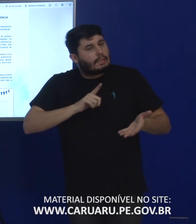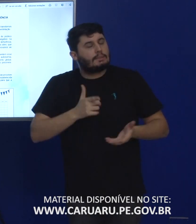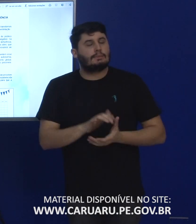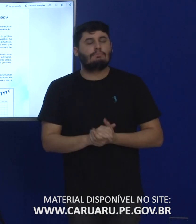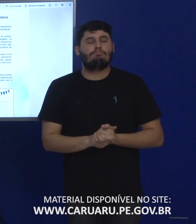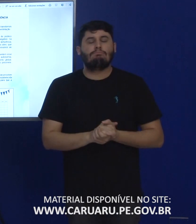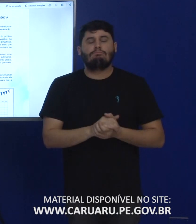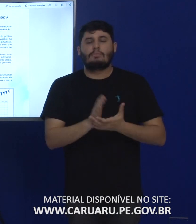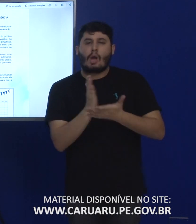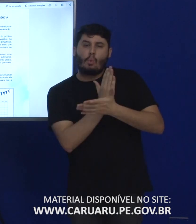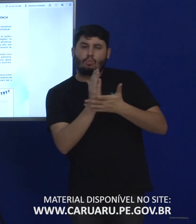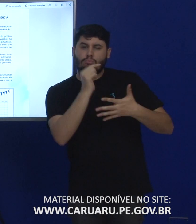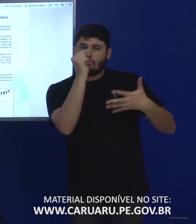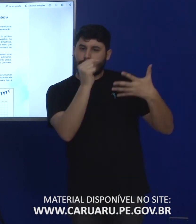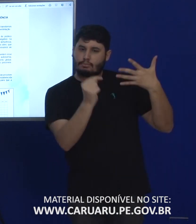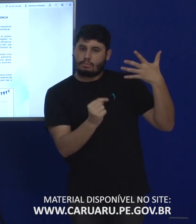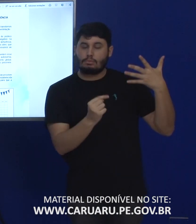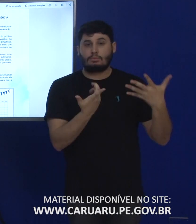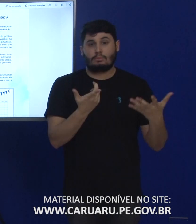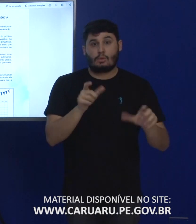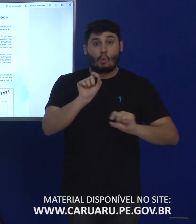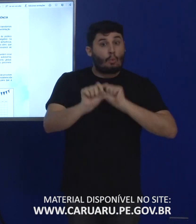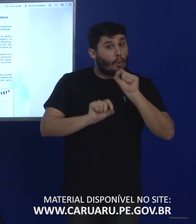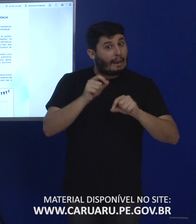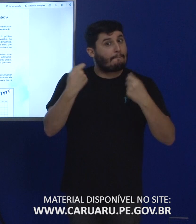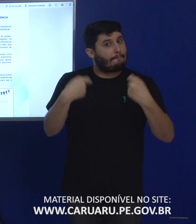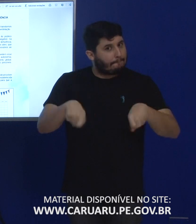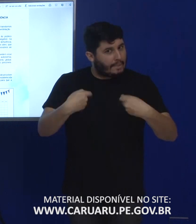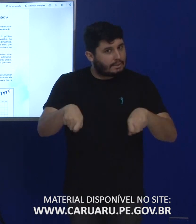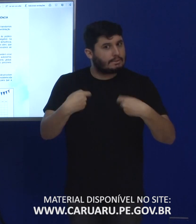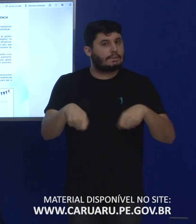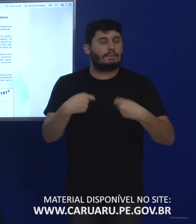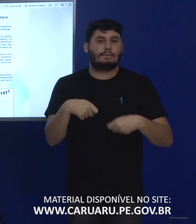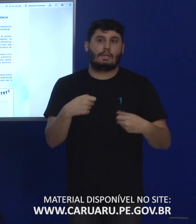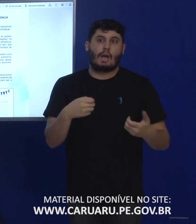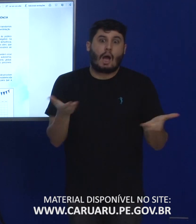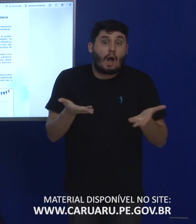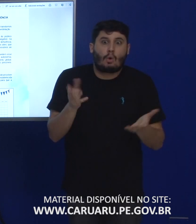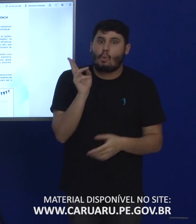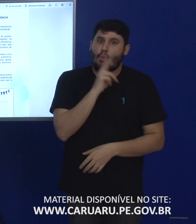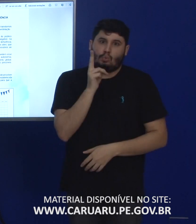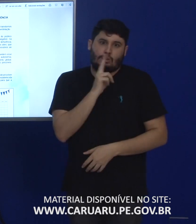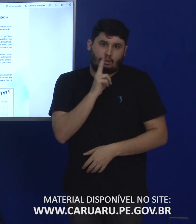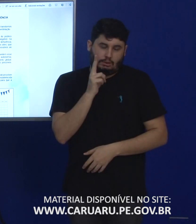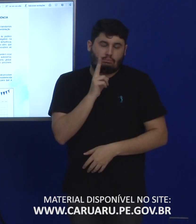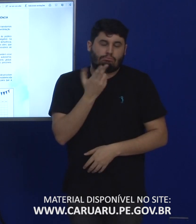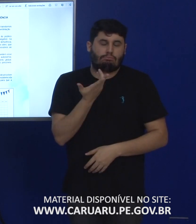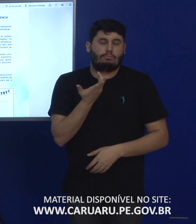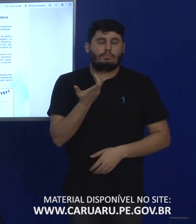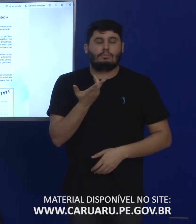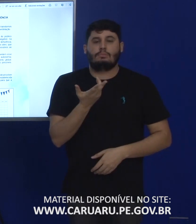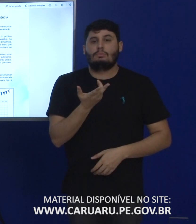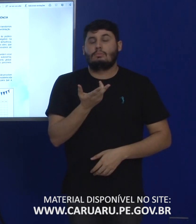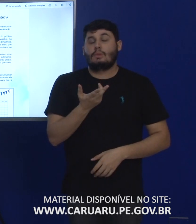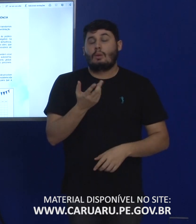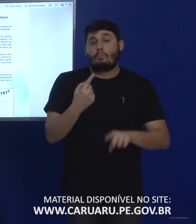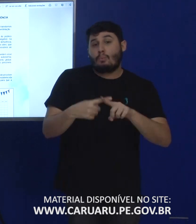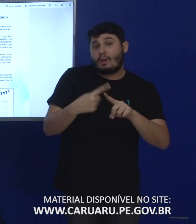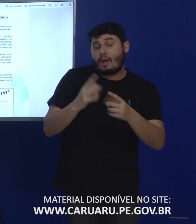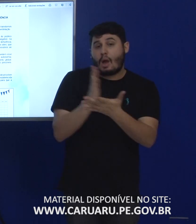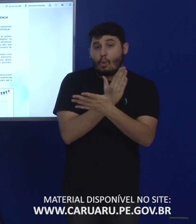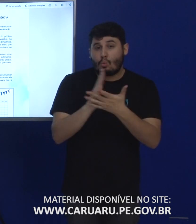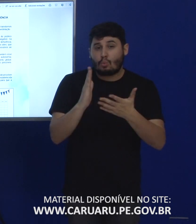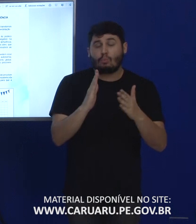algumas dimensões do que se faz necessário de maneira emergencial. Algumas famílias têm nos